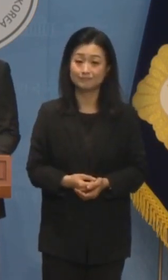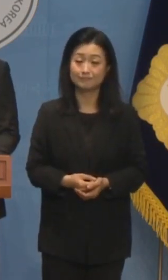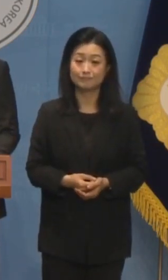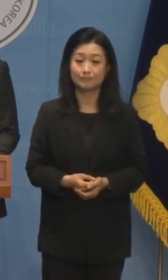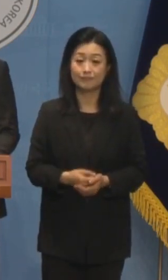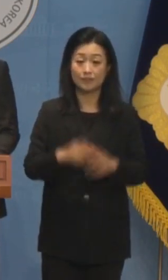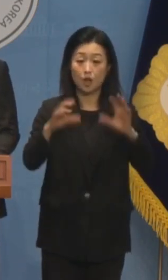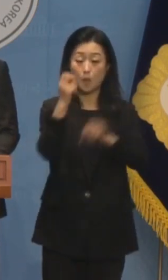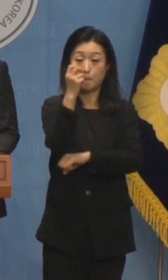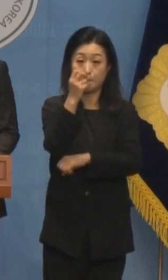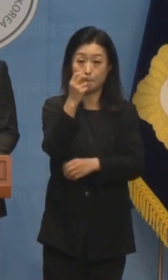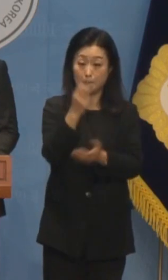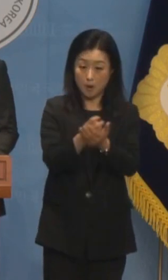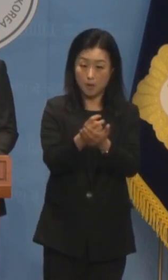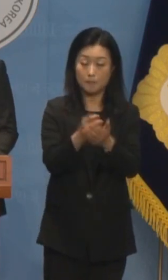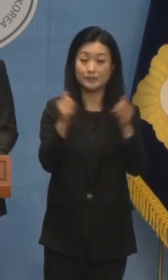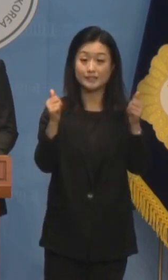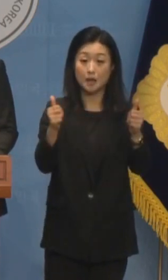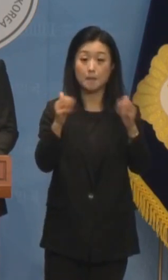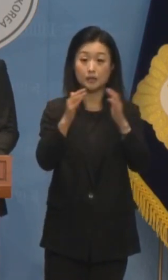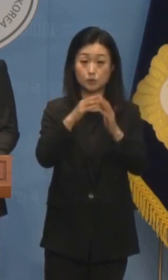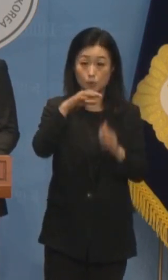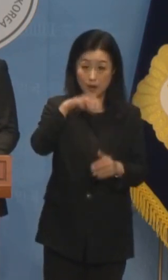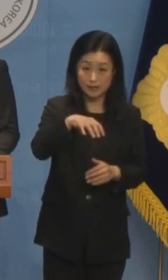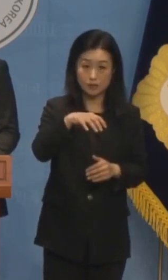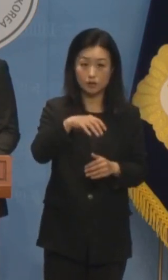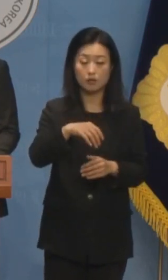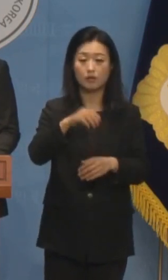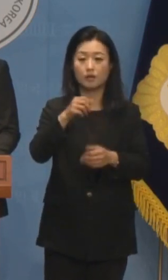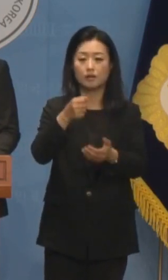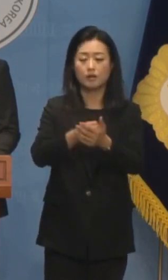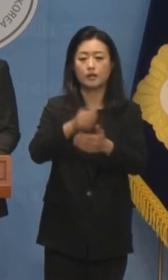당시 헌법재판소가 잘못 결론을 내린 것입니다.